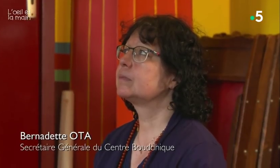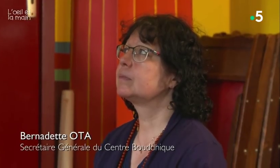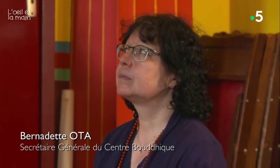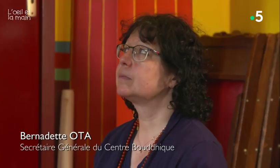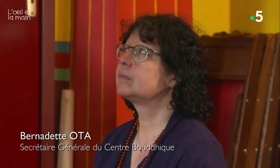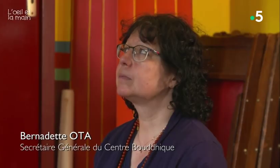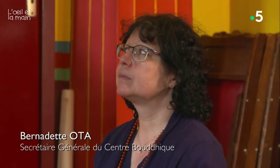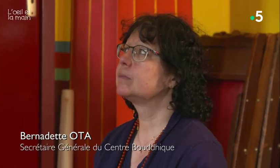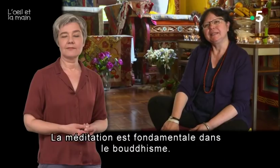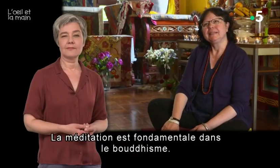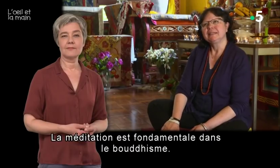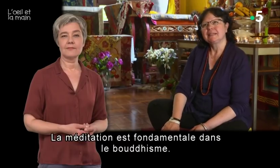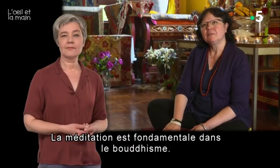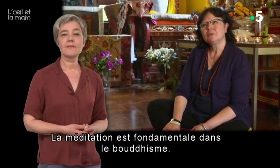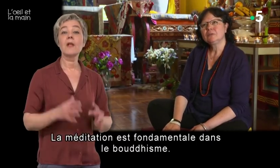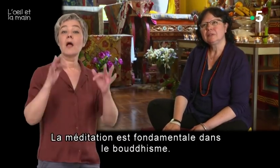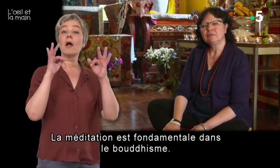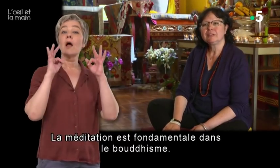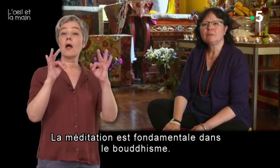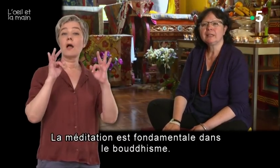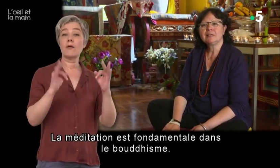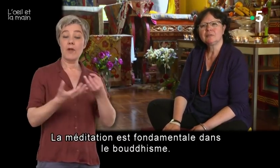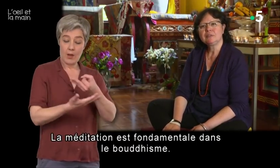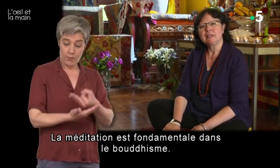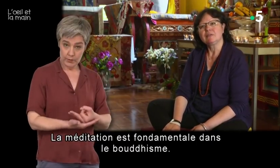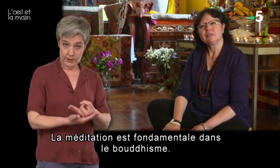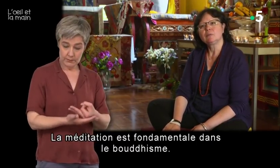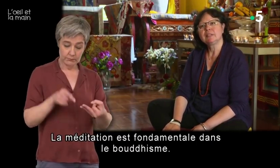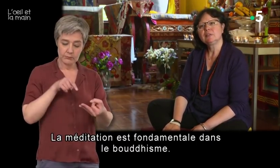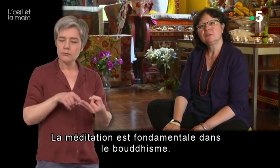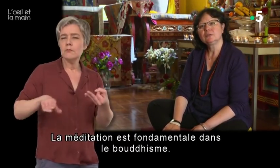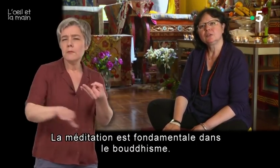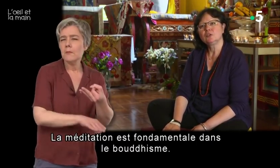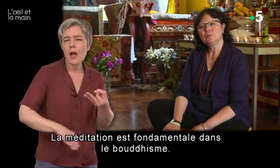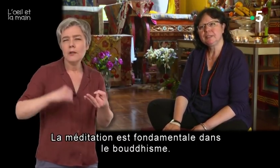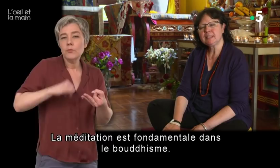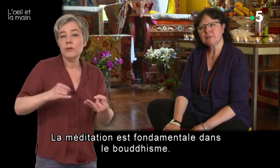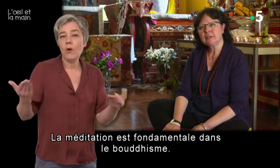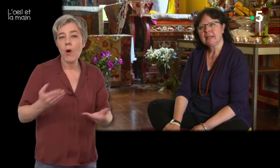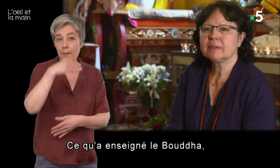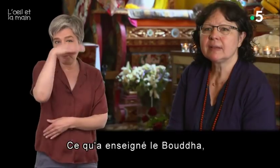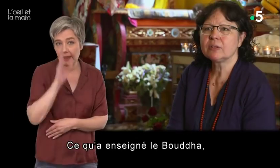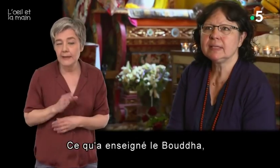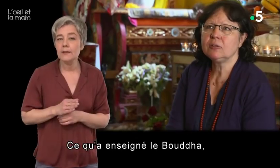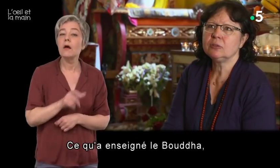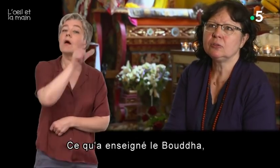La méditation est fondamentale, j'ai envie de dire, est fondamentale dans le bouddhisme. Ce qu'a enseigné le